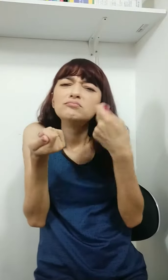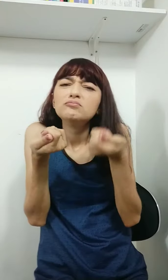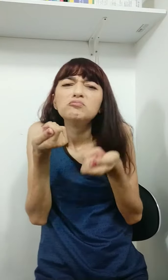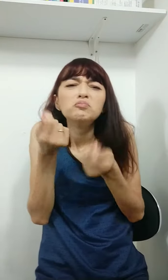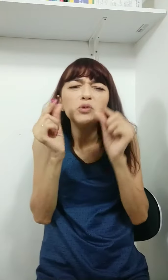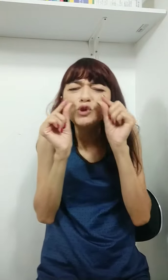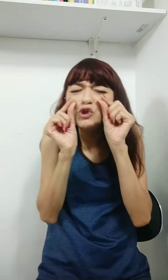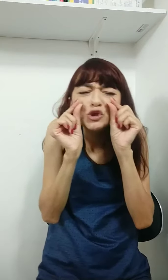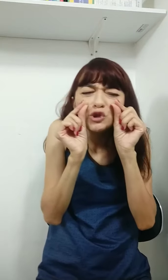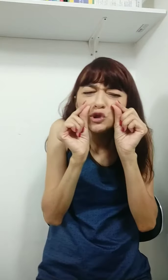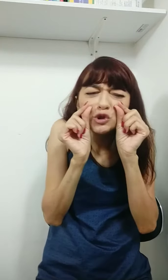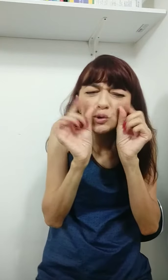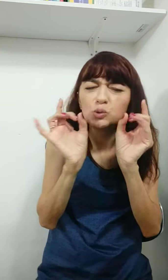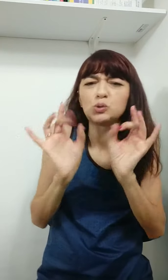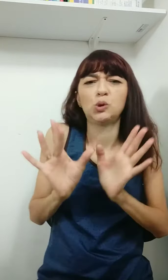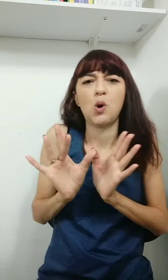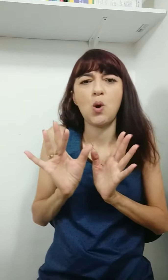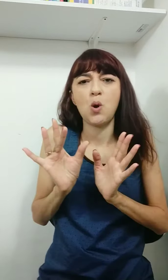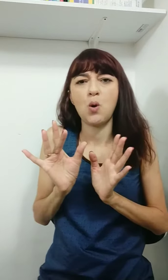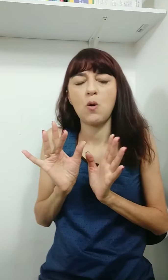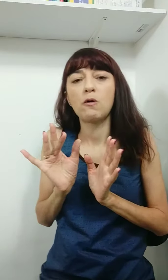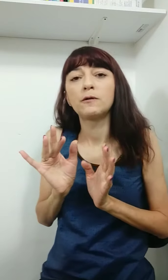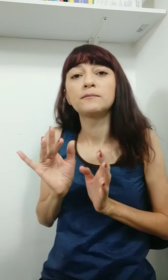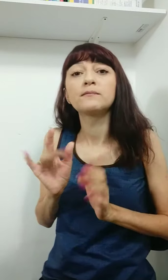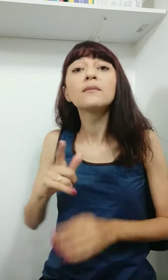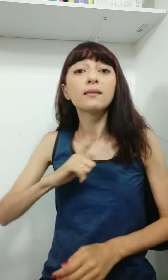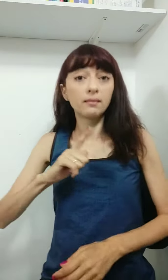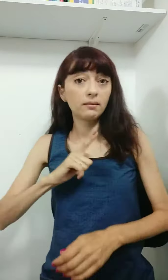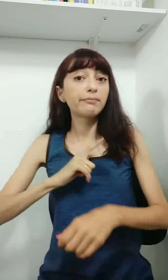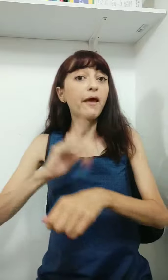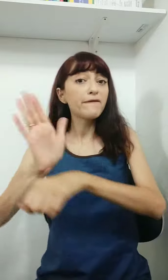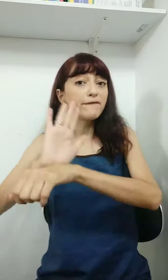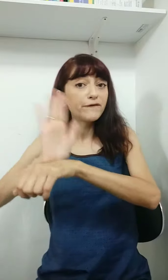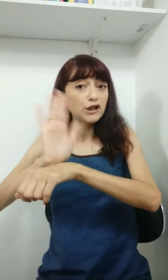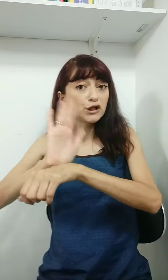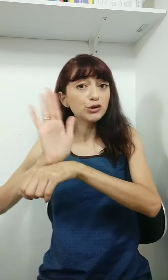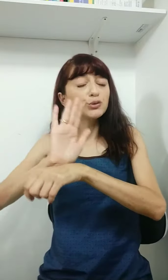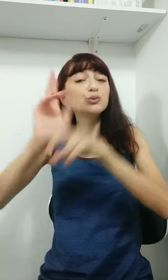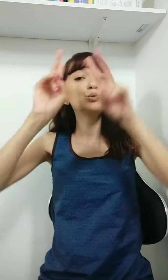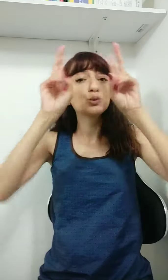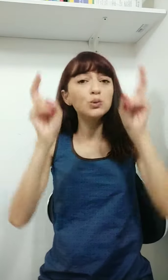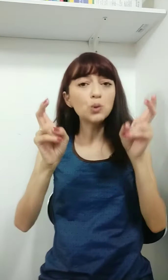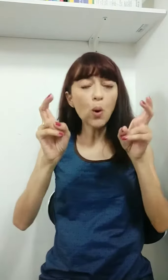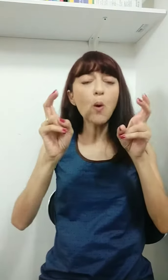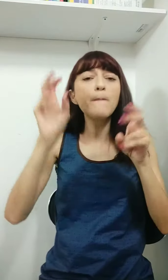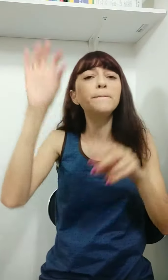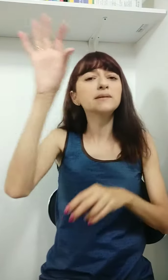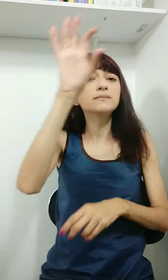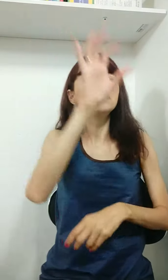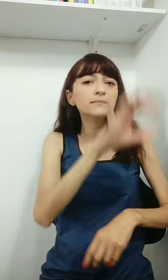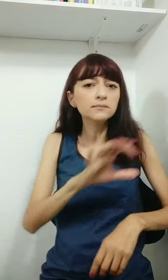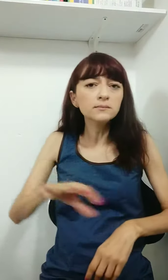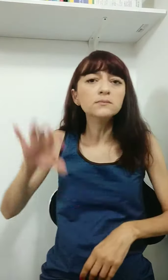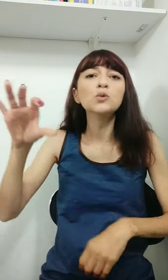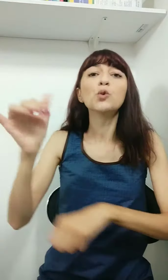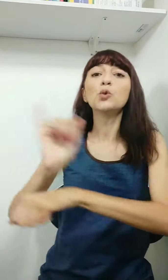me compreendem de forma natural. Tem alguns detalhes, algumas pequenas variações que são naturais, tá? E existe um vídeo, até